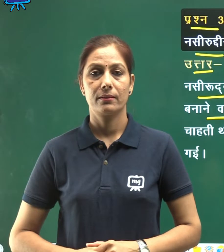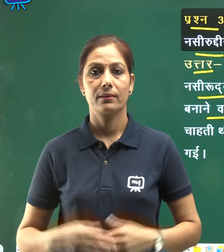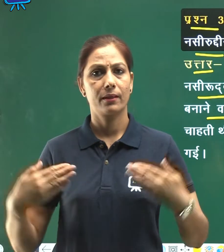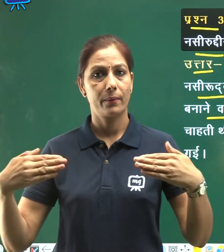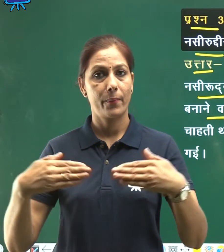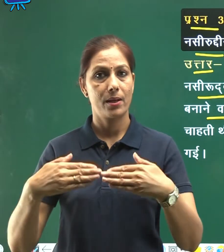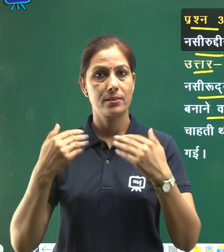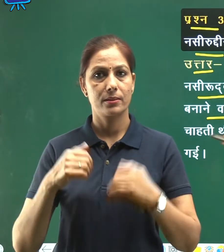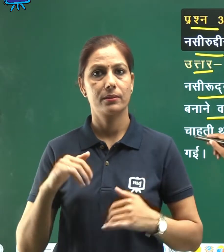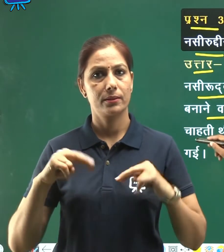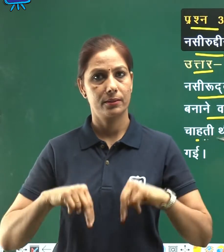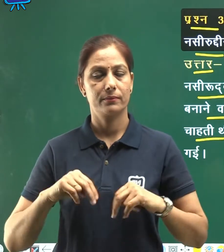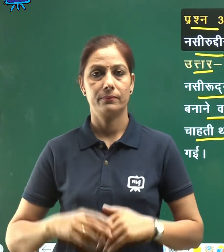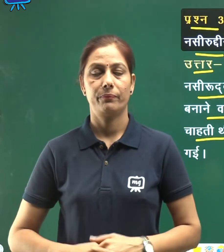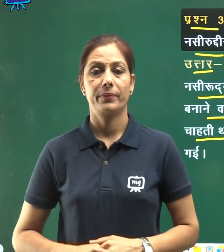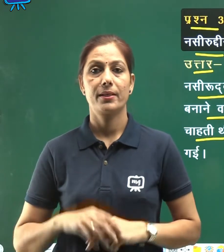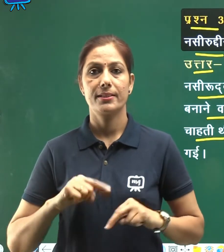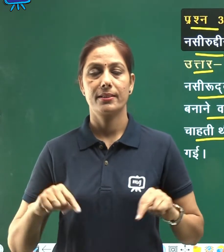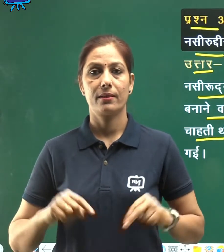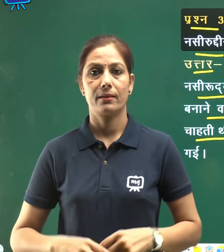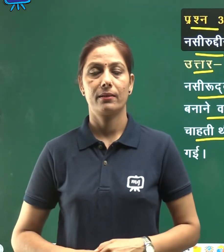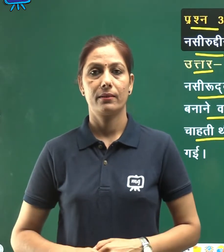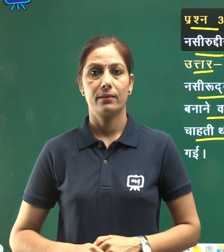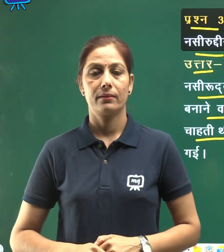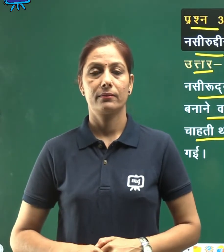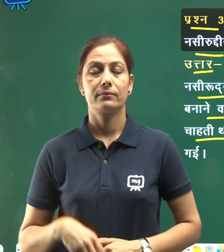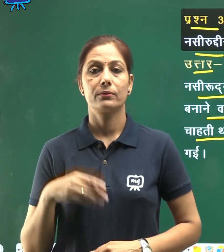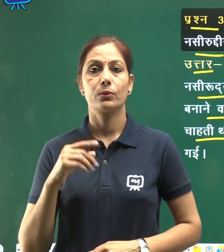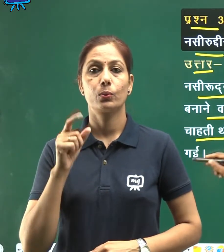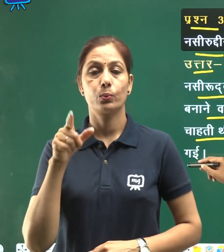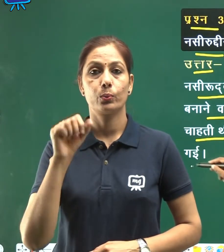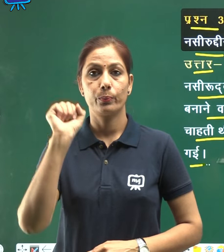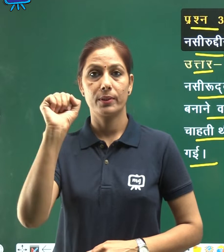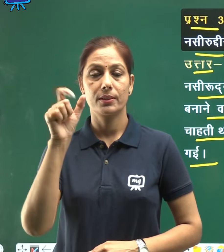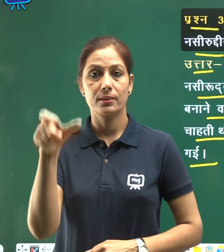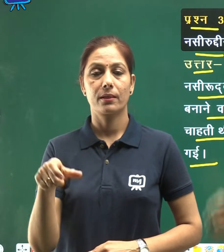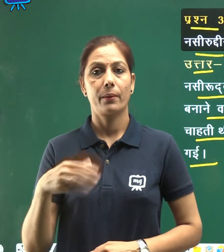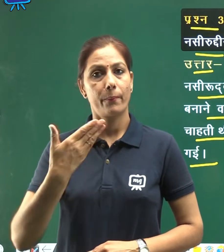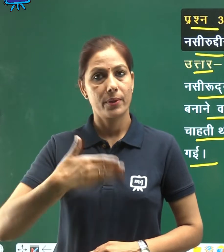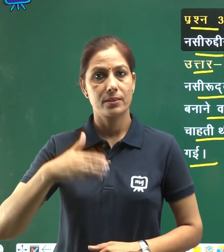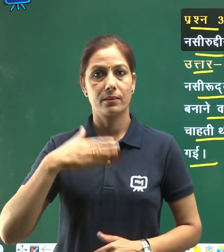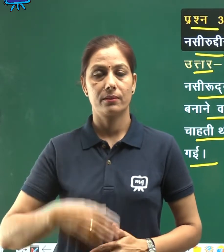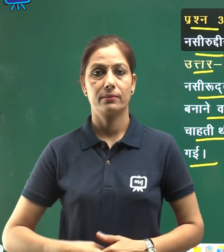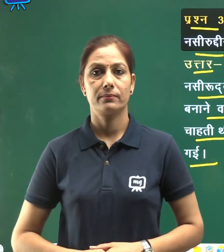मिलना चाहती थी, इसलिए उनके पास गई।